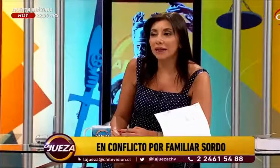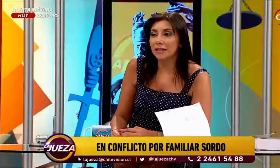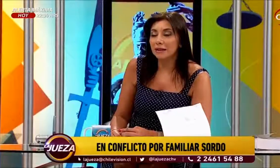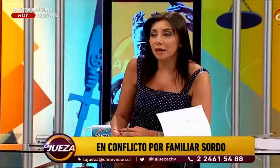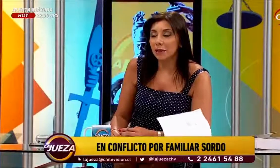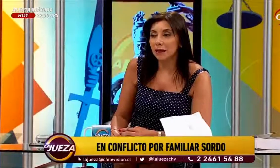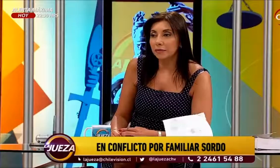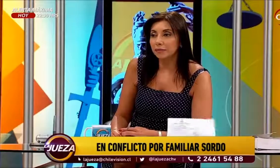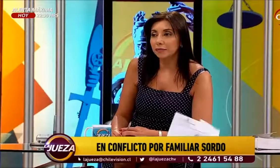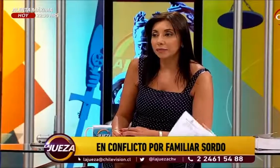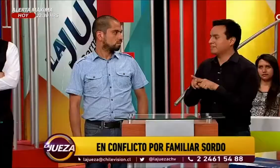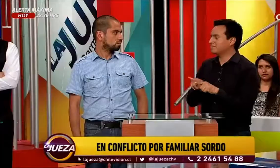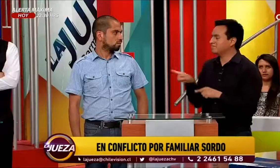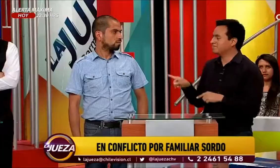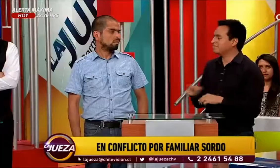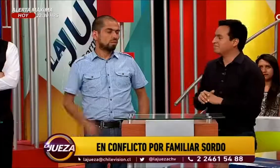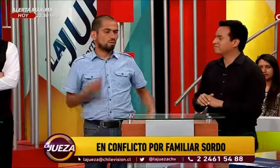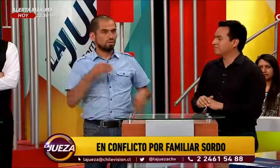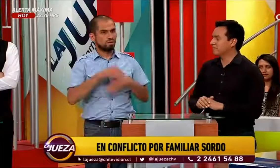extraña que dice la hermana.